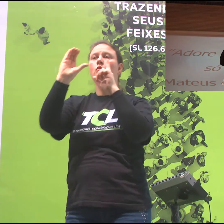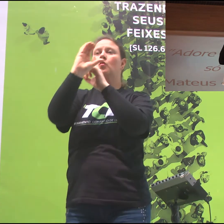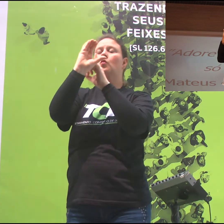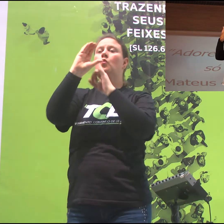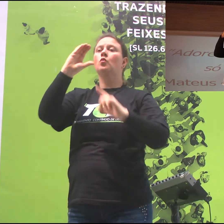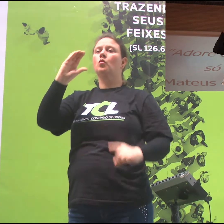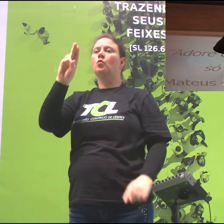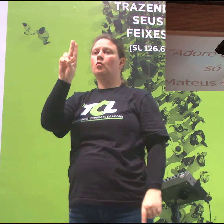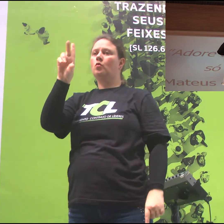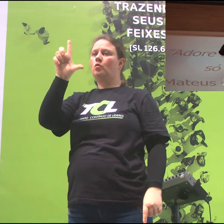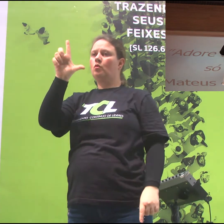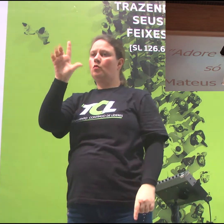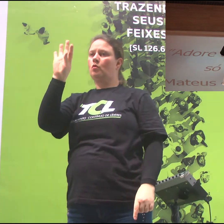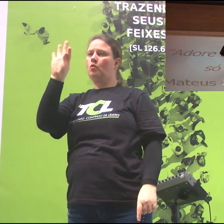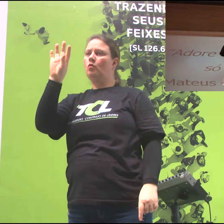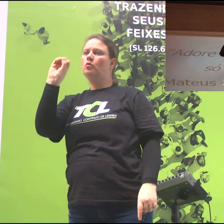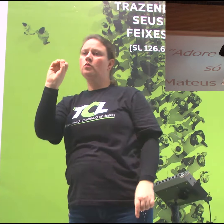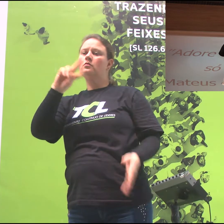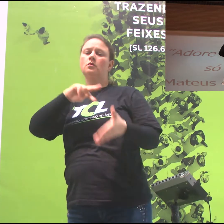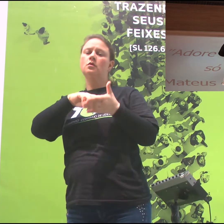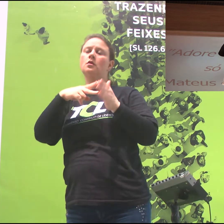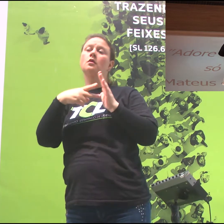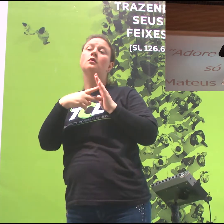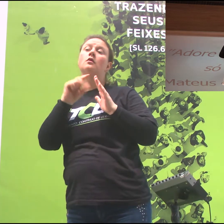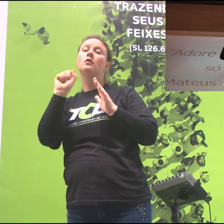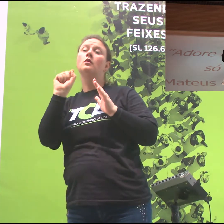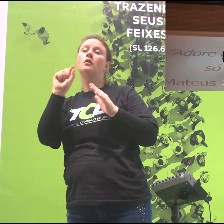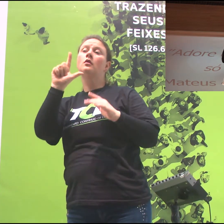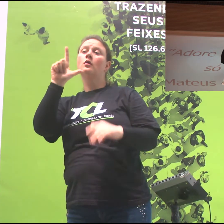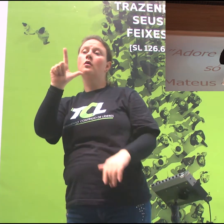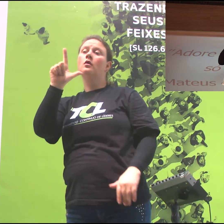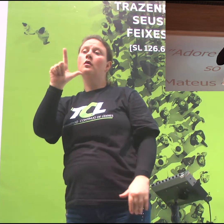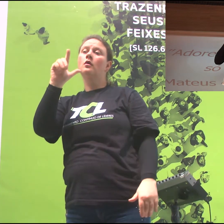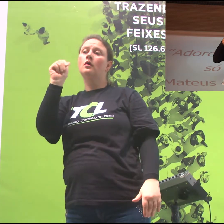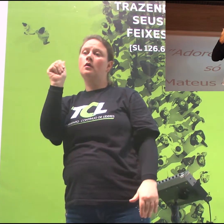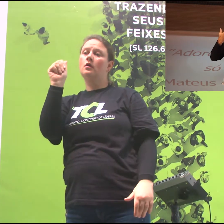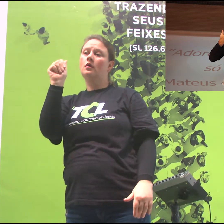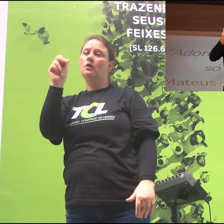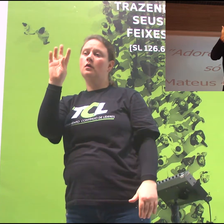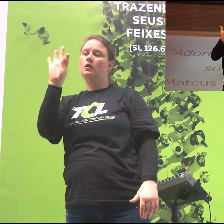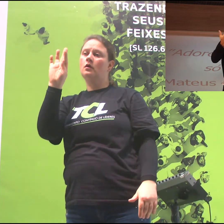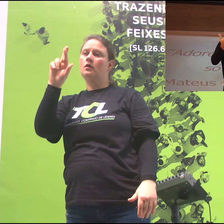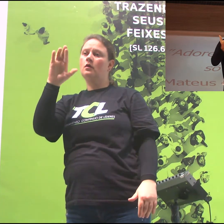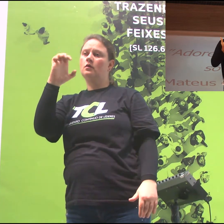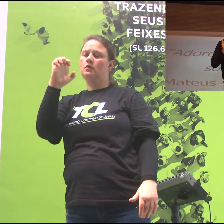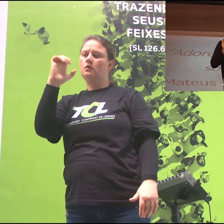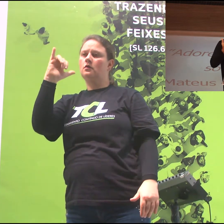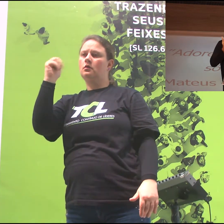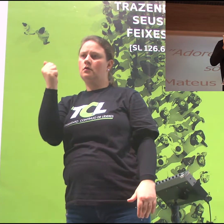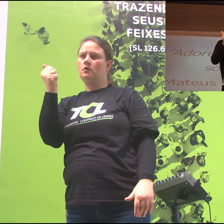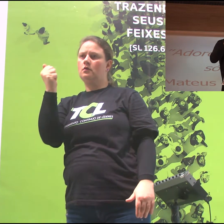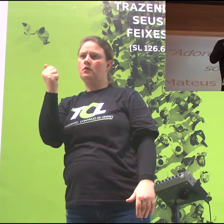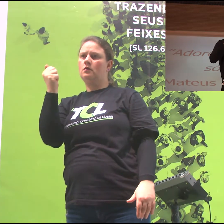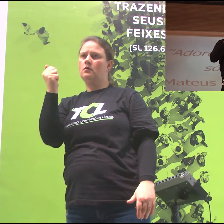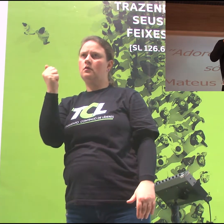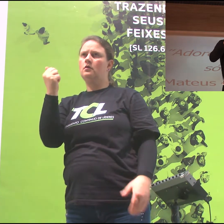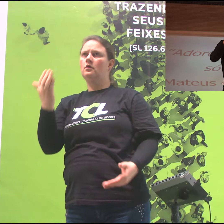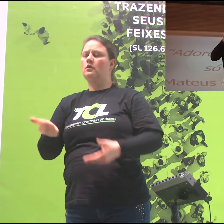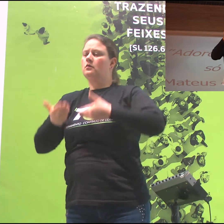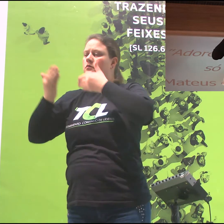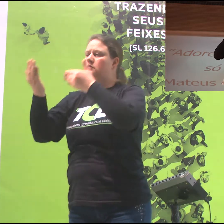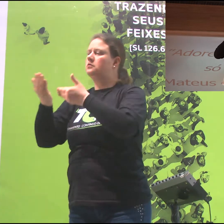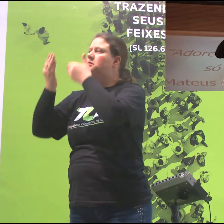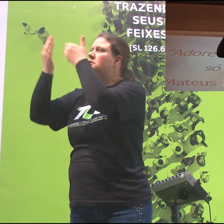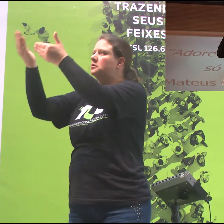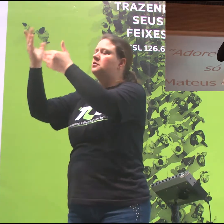do latreia, o qual o pastor Jonatas mencionou. Latreia é serviço de adoração. Até a palavra em inglês para